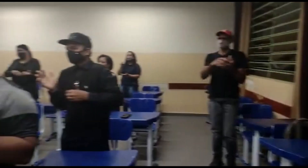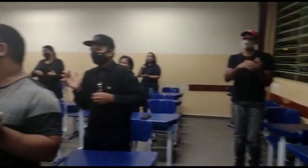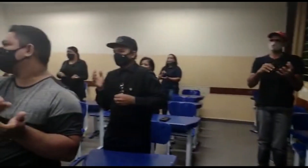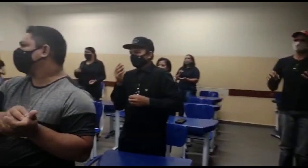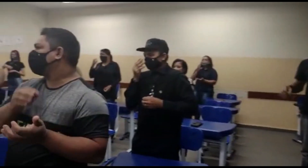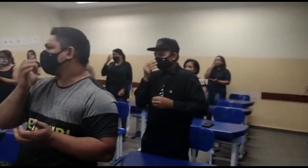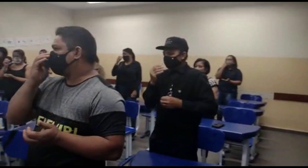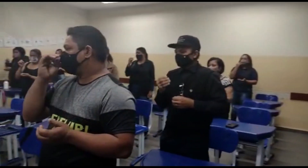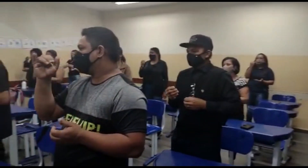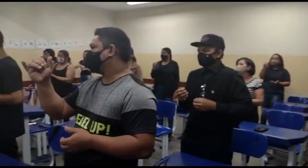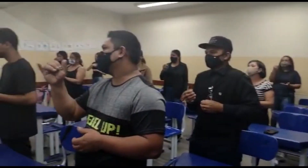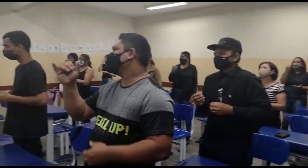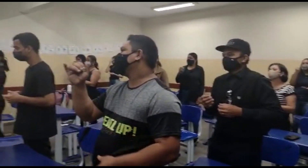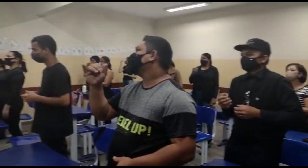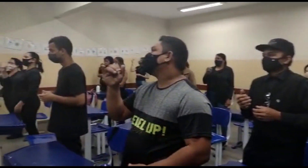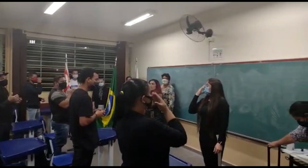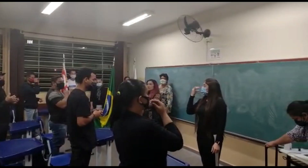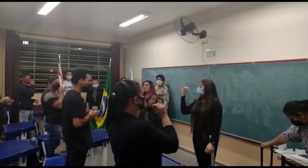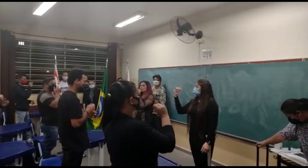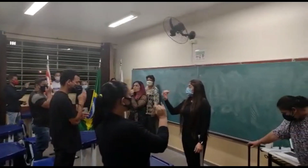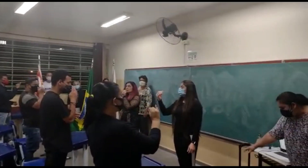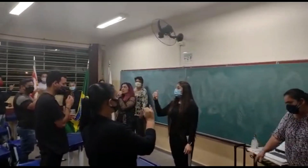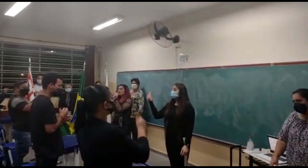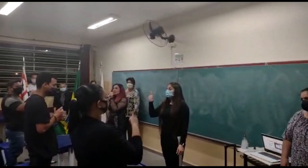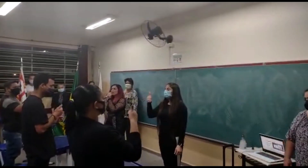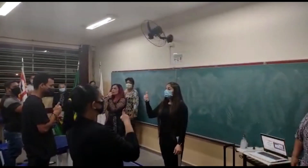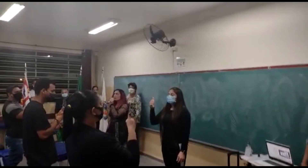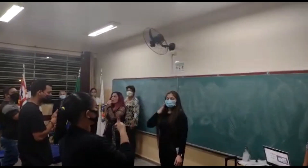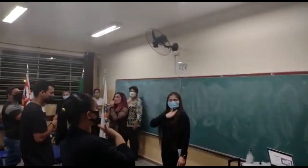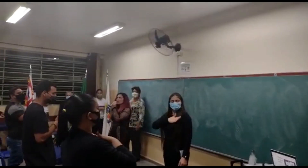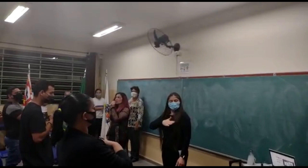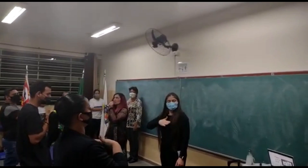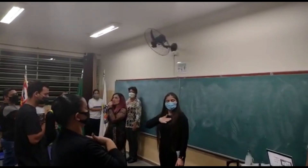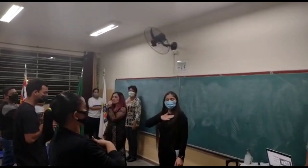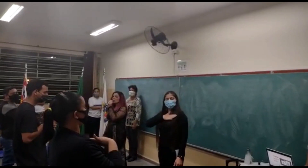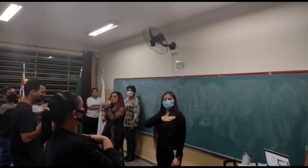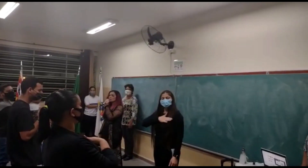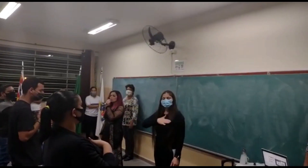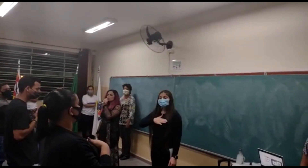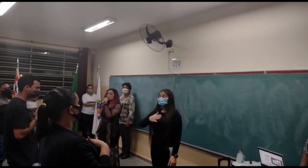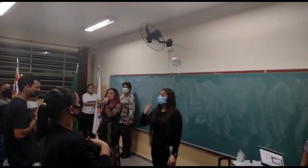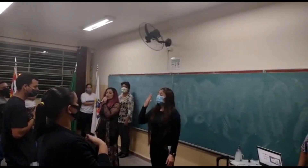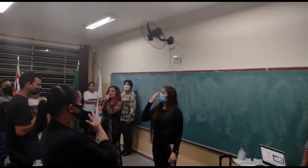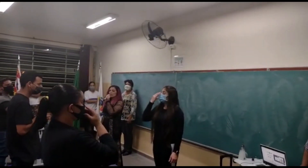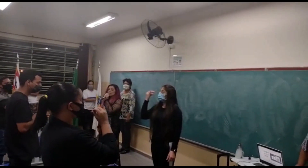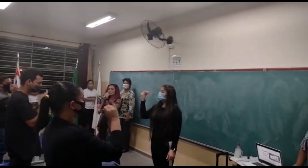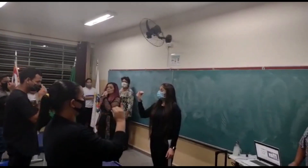de Tatuí Tatuí no 11 de agosto,